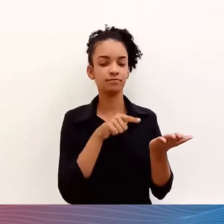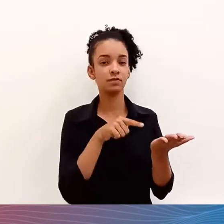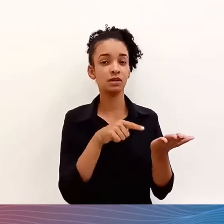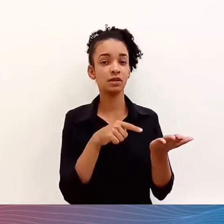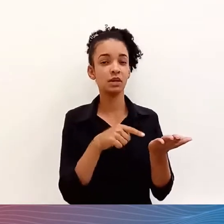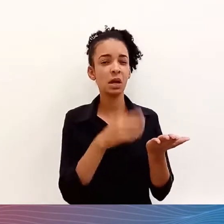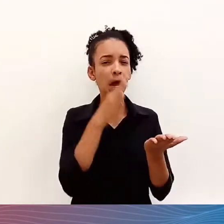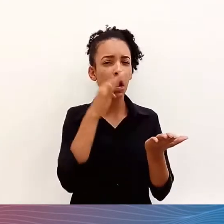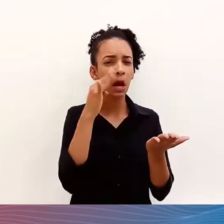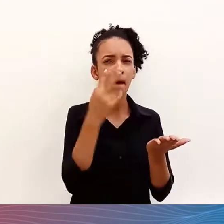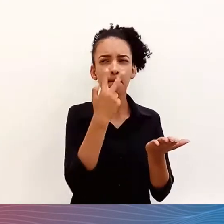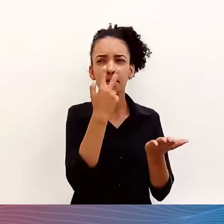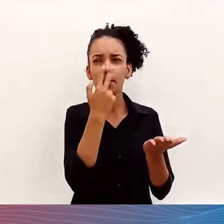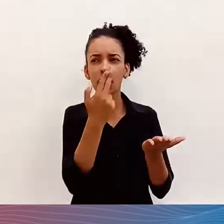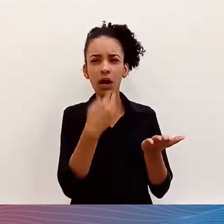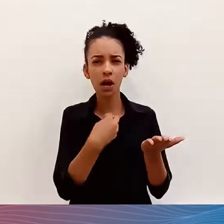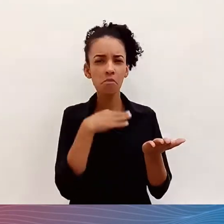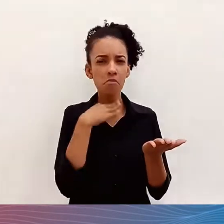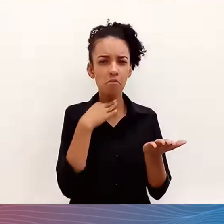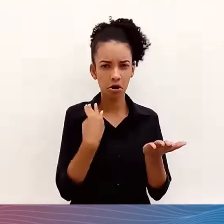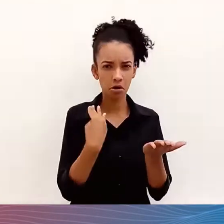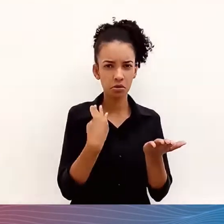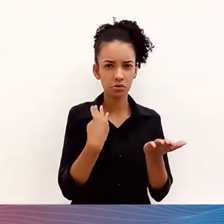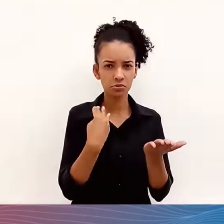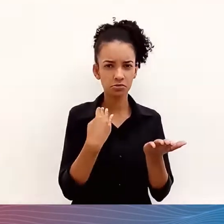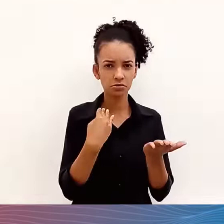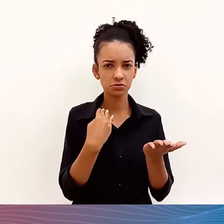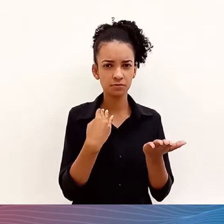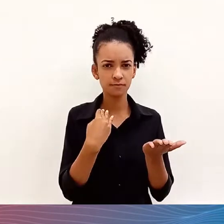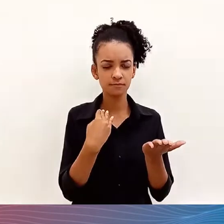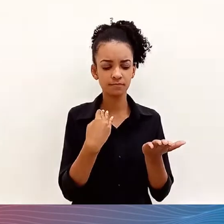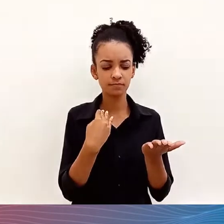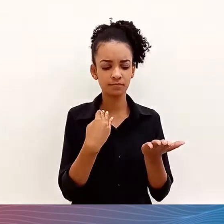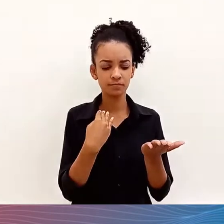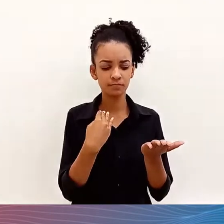atrás, ali, certo? Emburrados, não é isso?